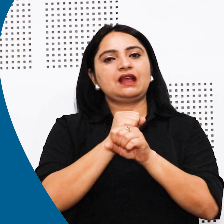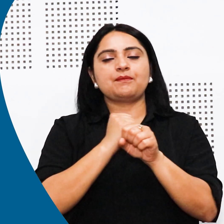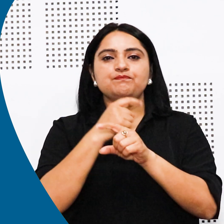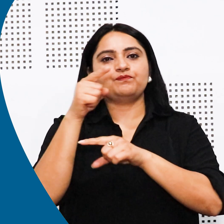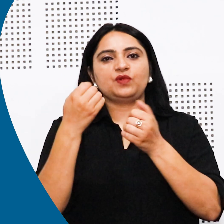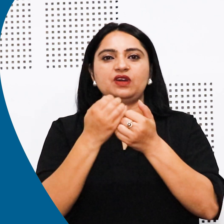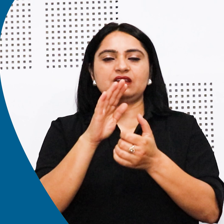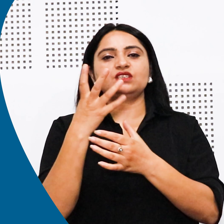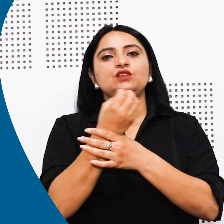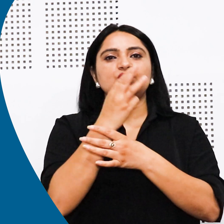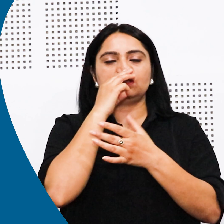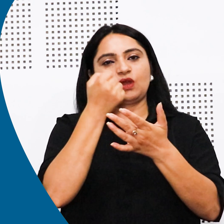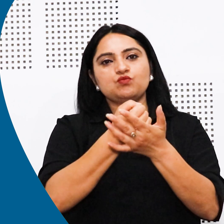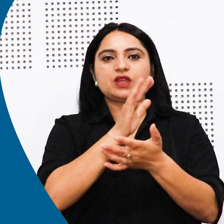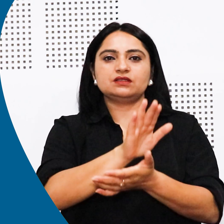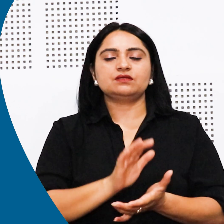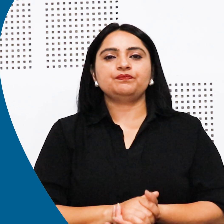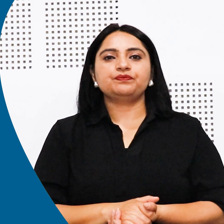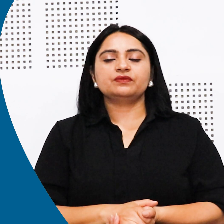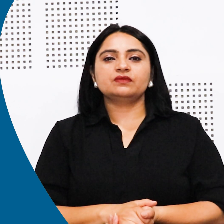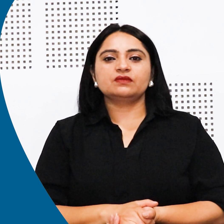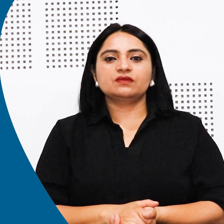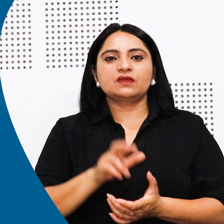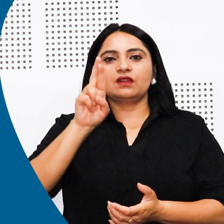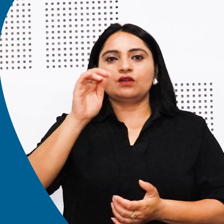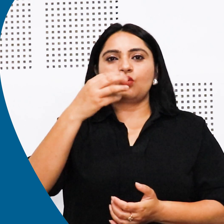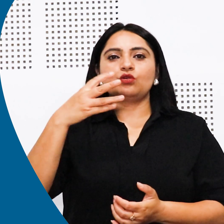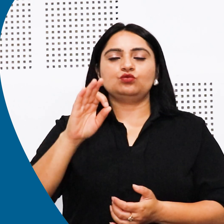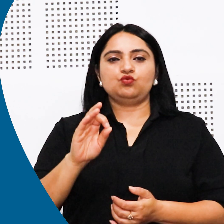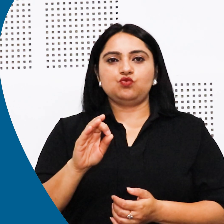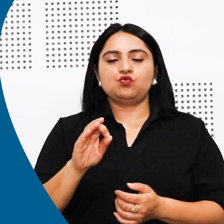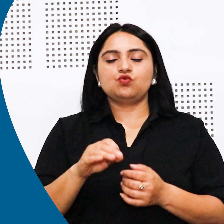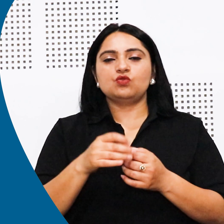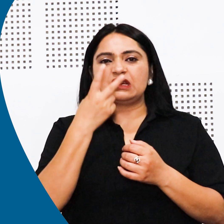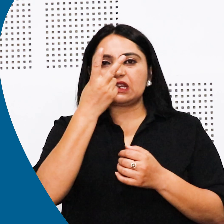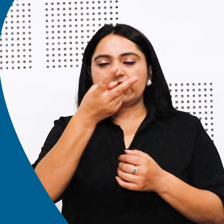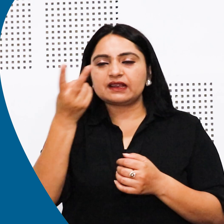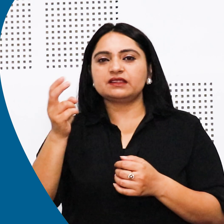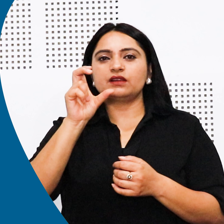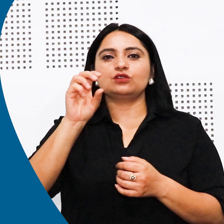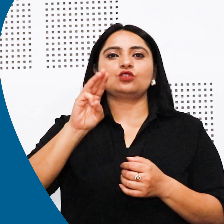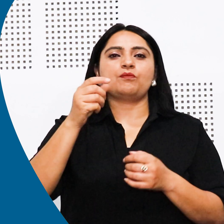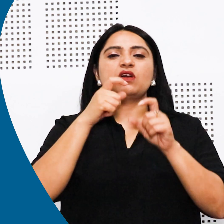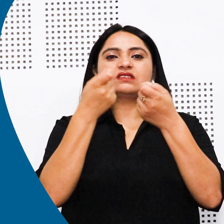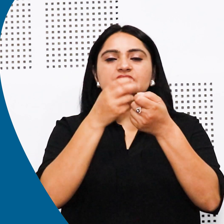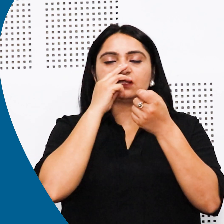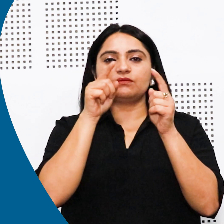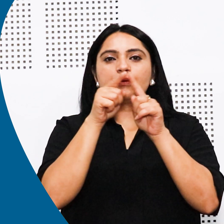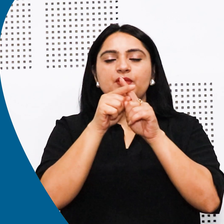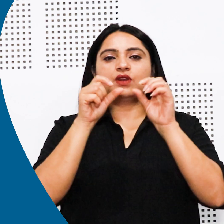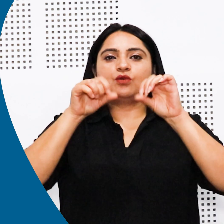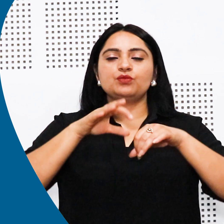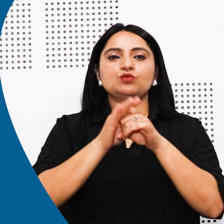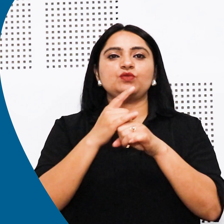छ। आपतकालीनमा चाहिँ पुग्नु भएको छ उहाँहरू भनौँ न। रतुवा तटबन्धनको रेखदेख र दमक क्षेत्रमा पनि विपद